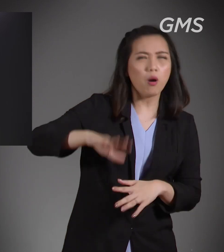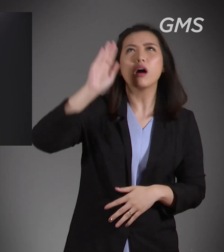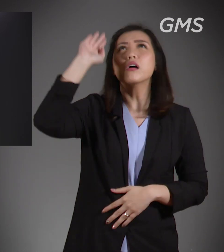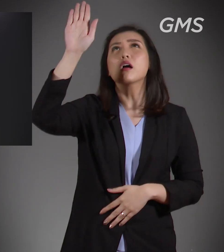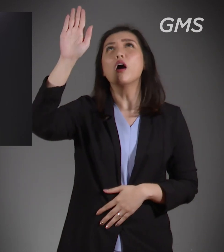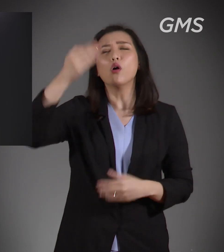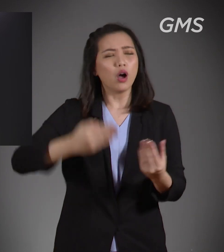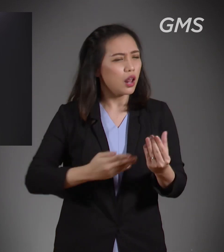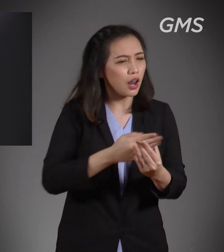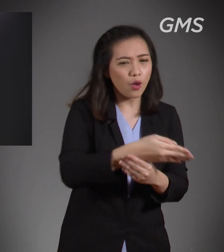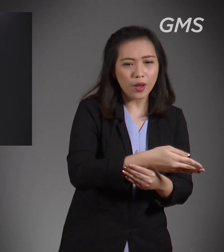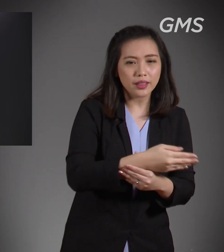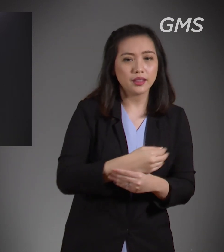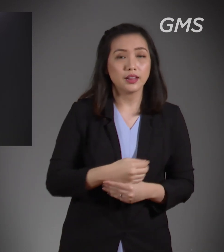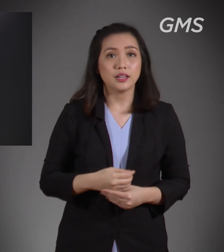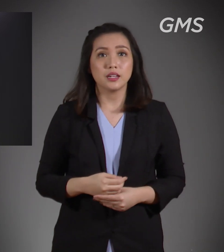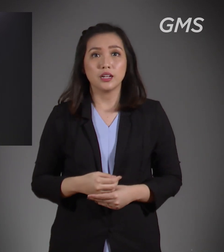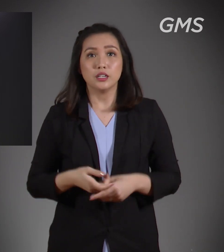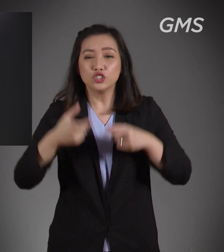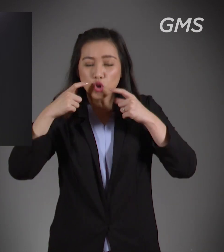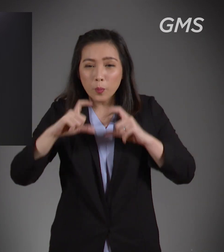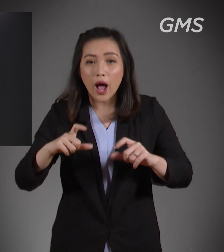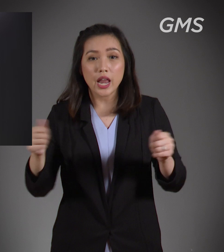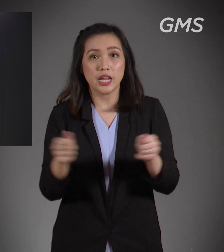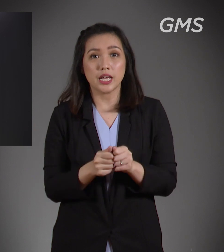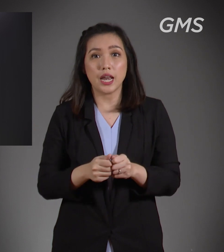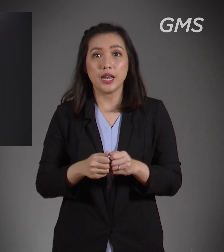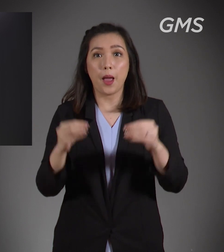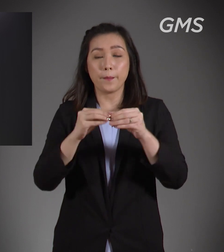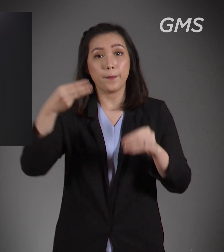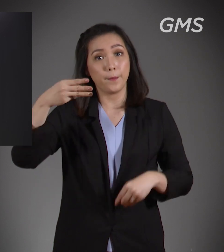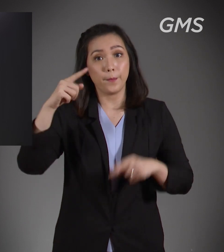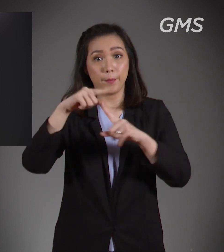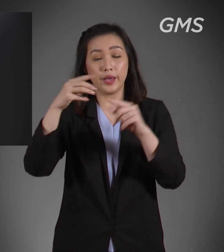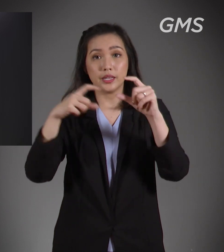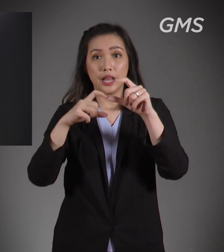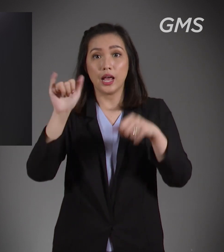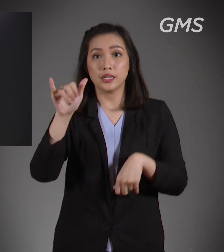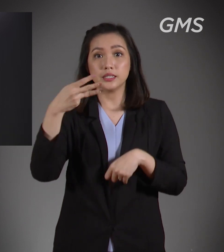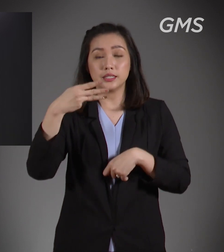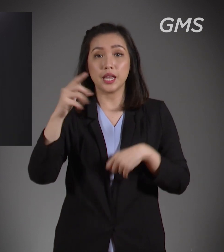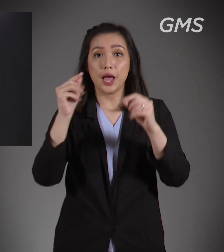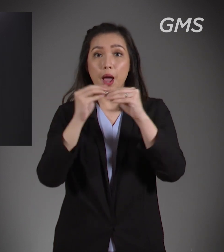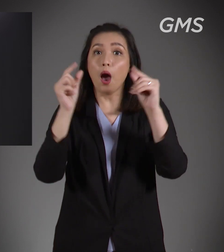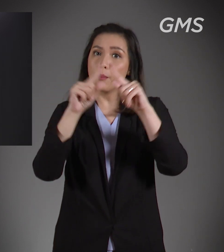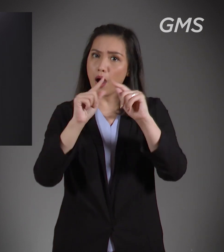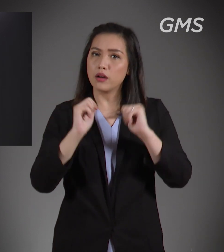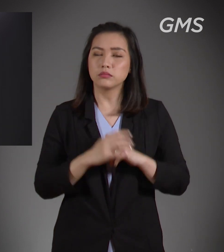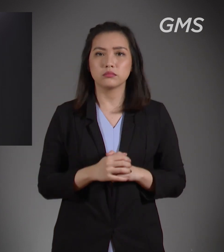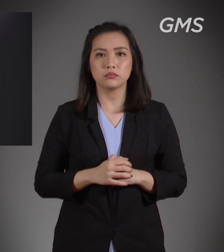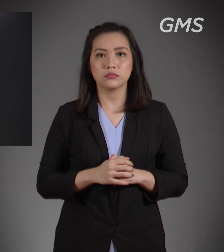kejadian dengan Batsheba. Daud berkata begini, dia berkata, namun demikian aku menyesal,